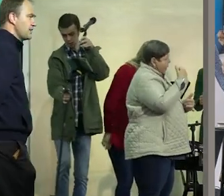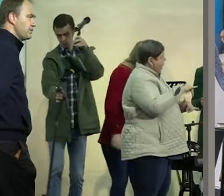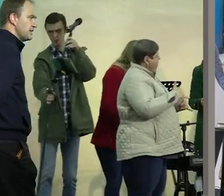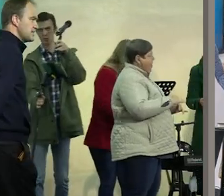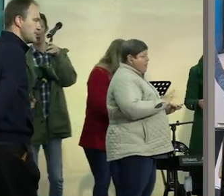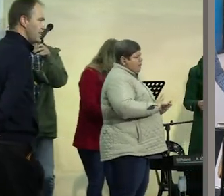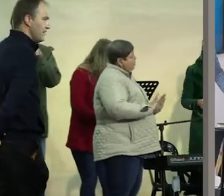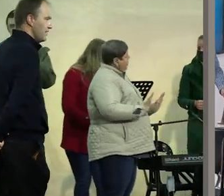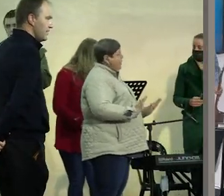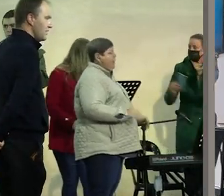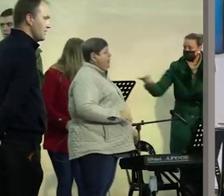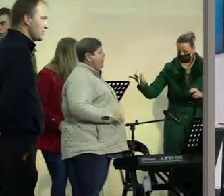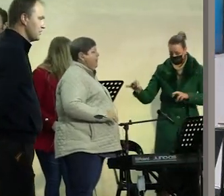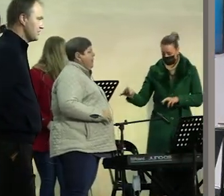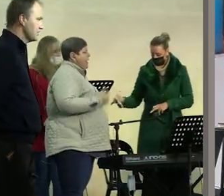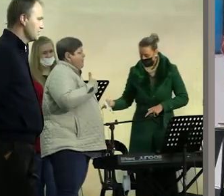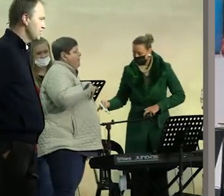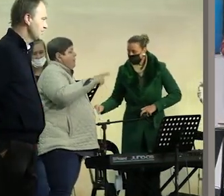Wil eintlik vir julle sê,